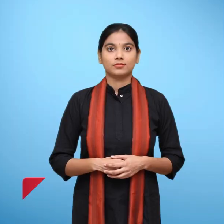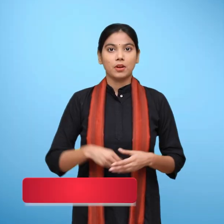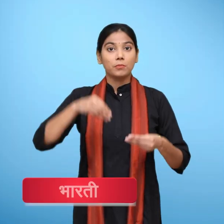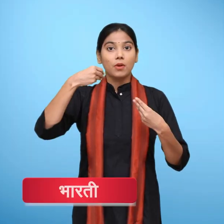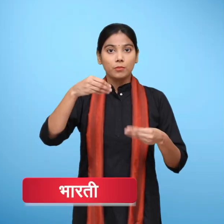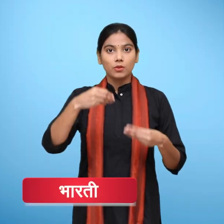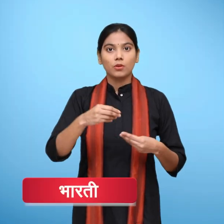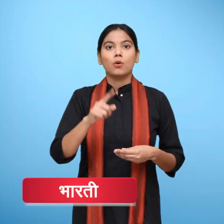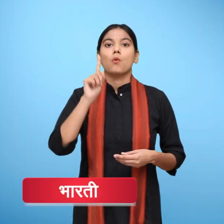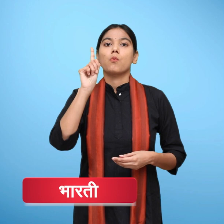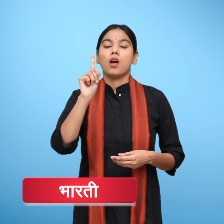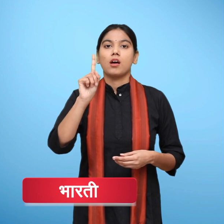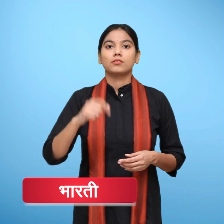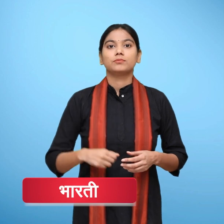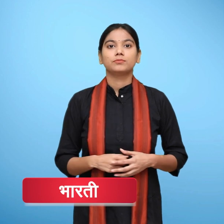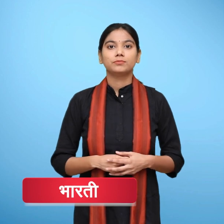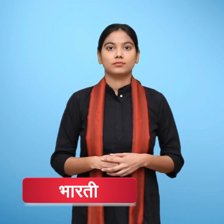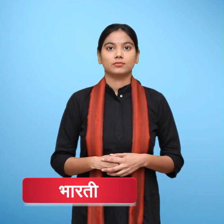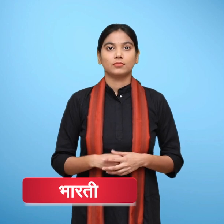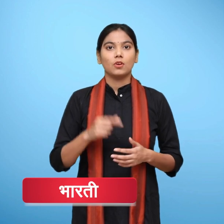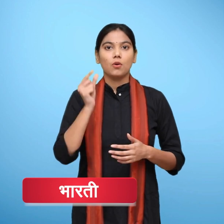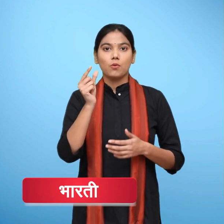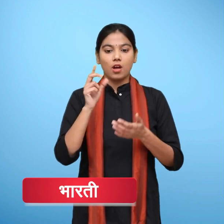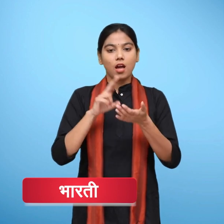पृष्ठ संख्या एक इकाई